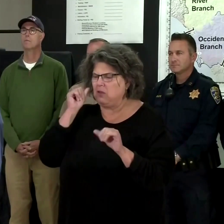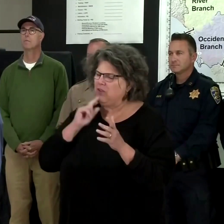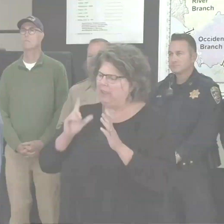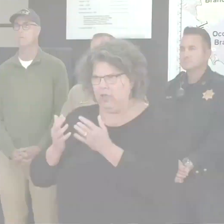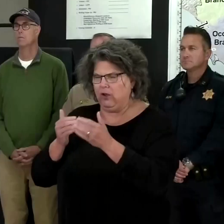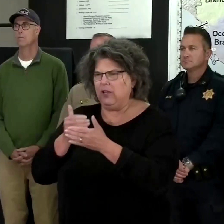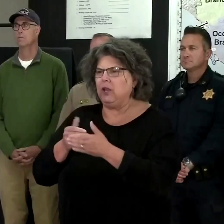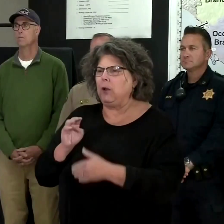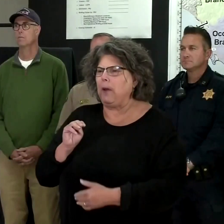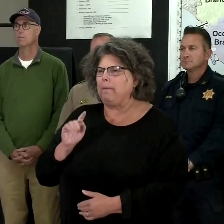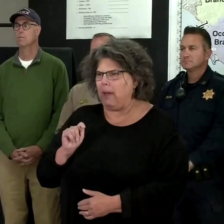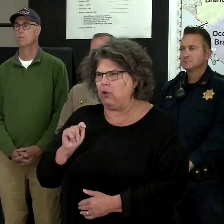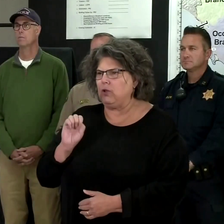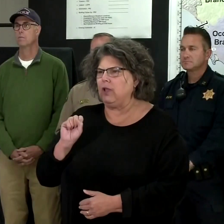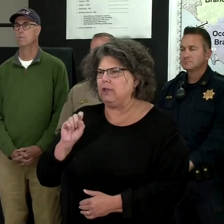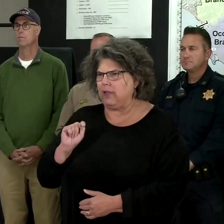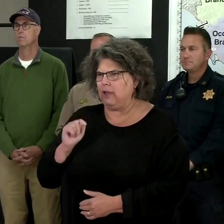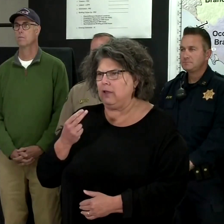dienstag